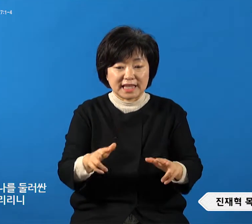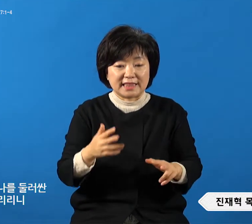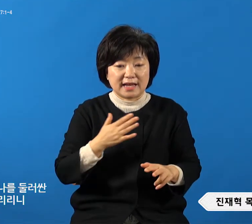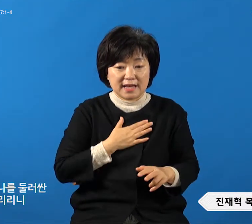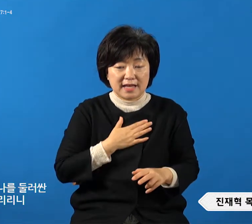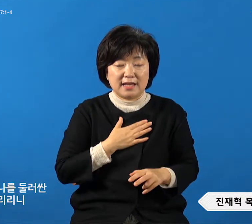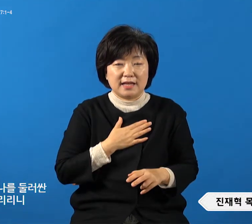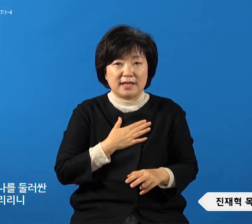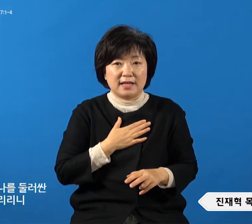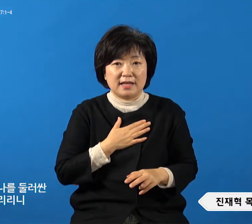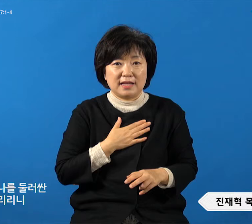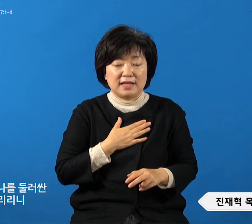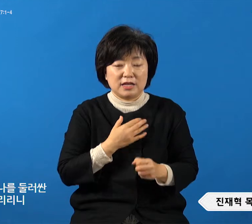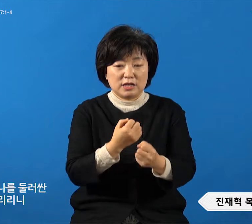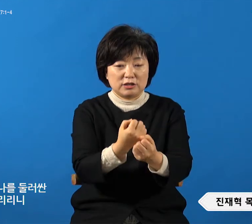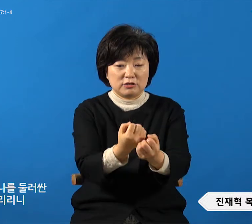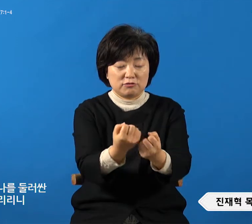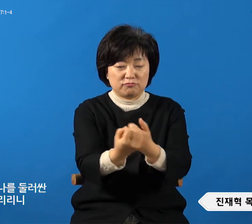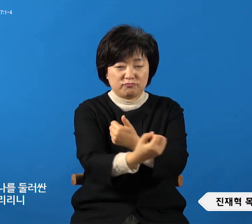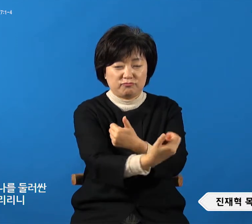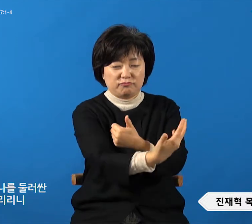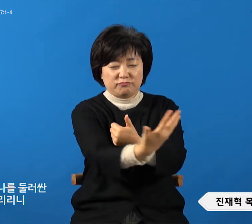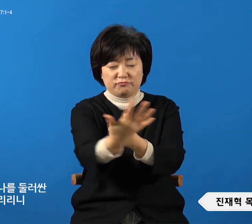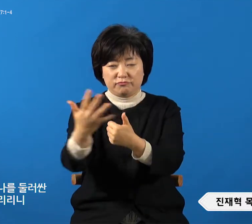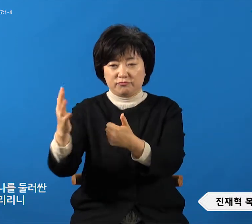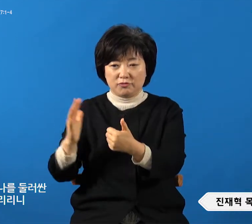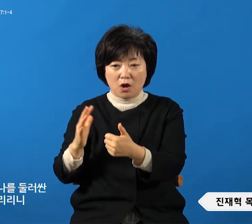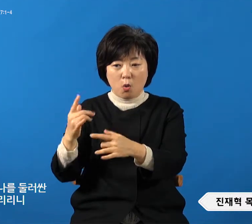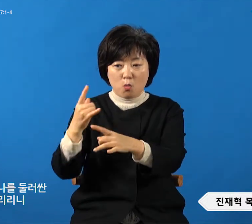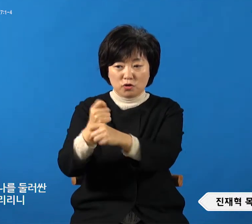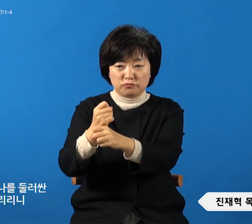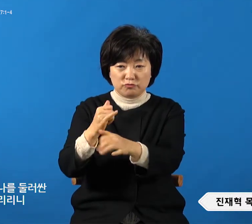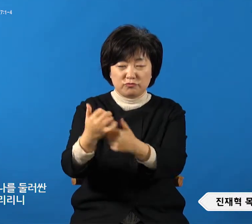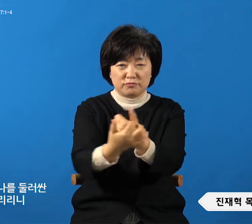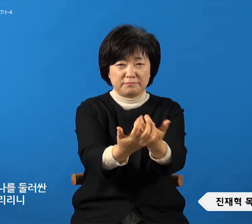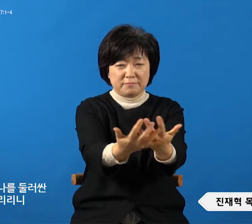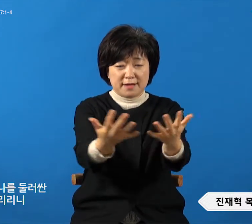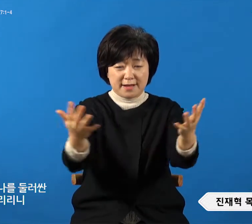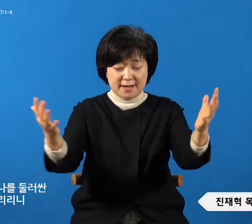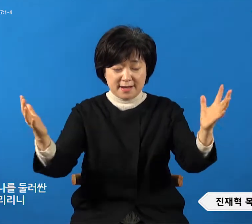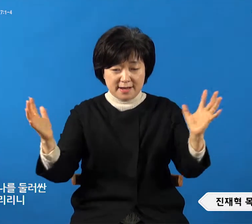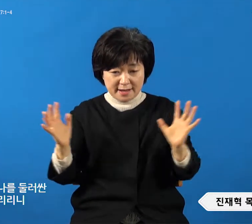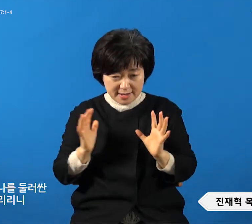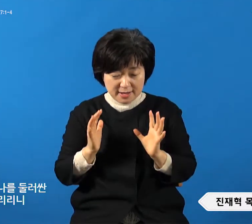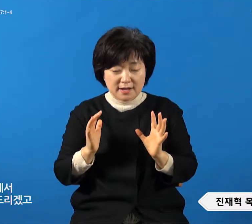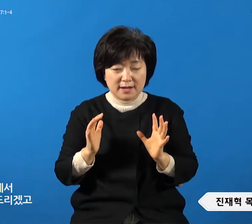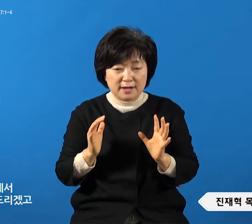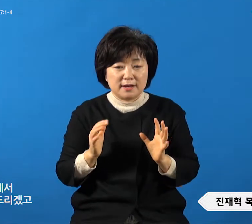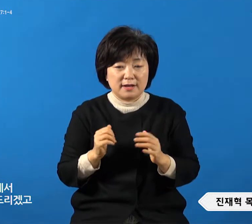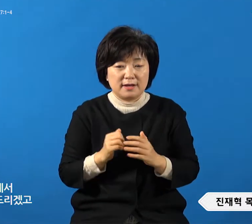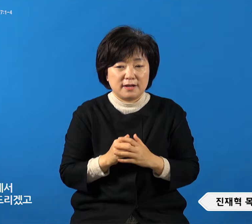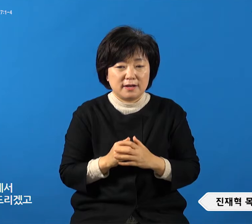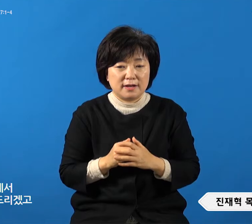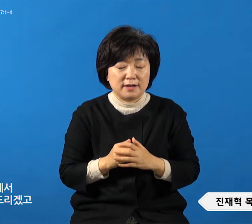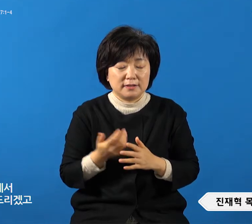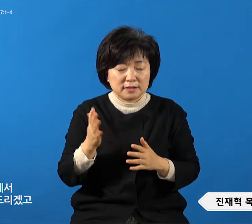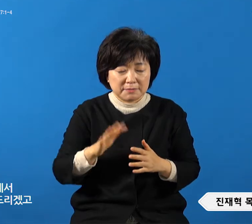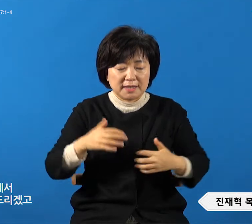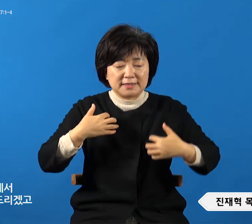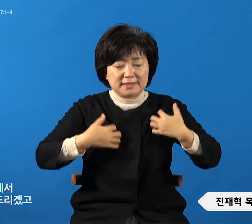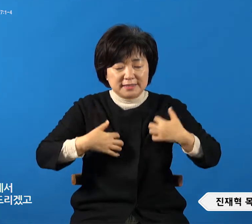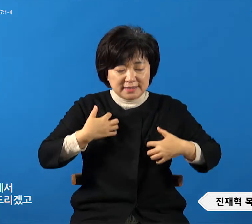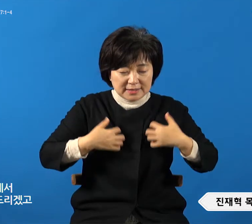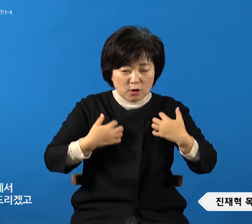이제 내가 둘러싼 내 원수 위에 들리리니 내가 그의 장막과 즐거운 제사를